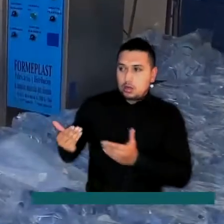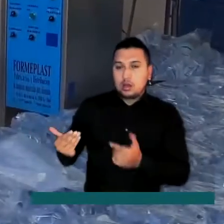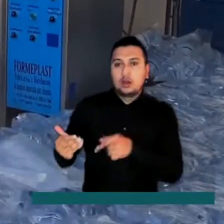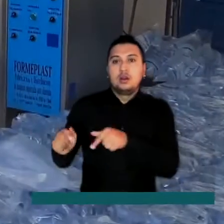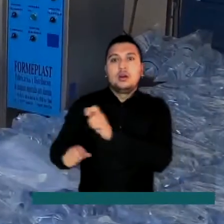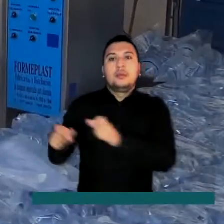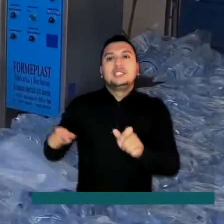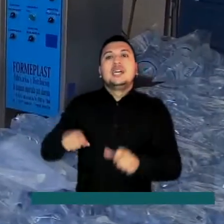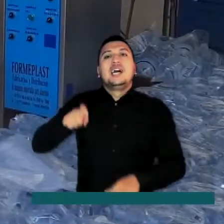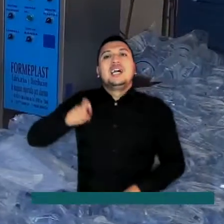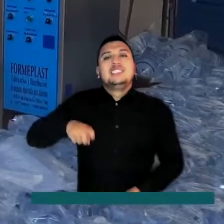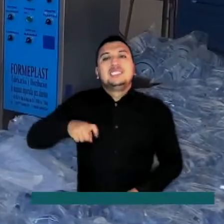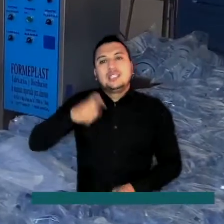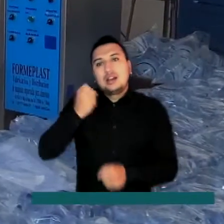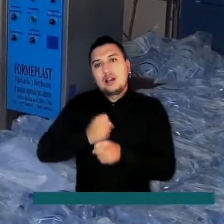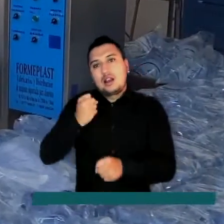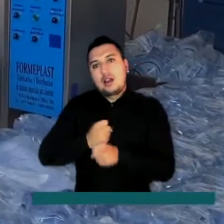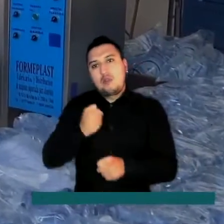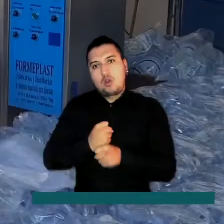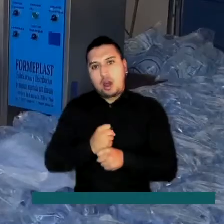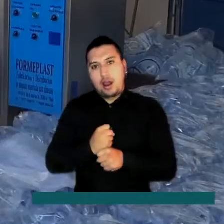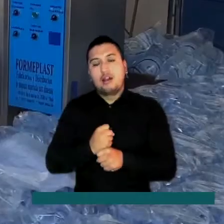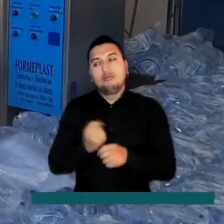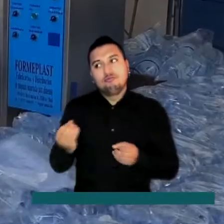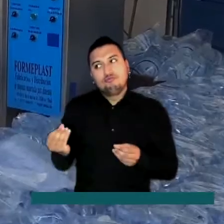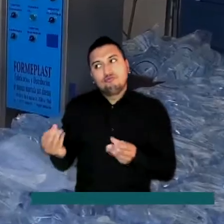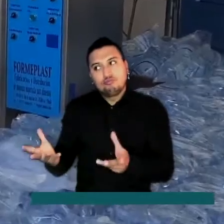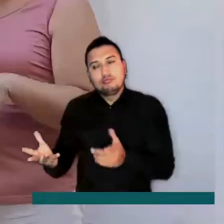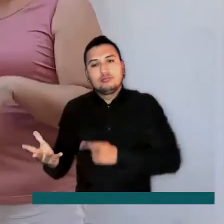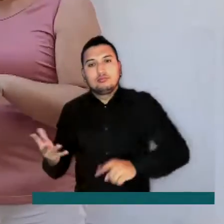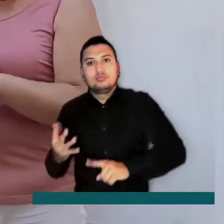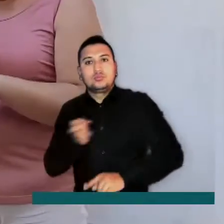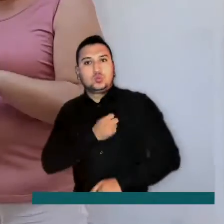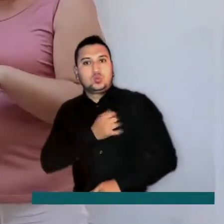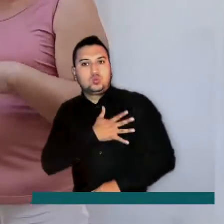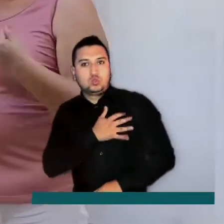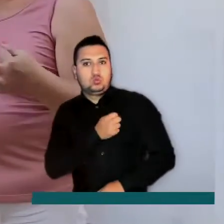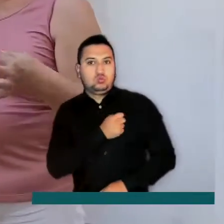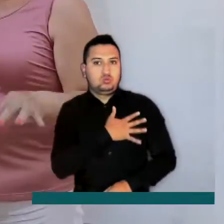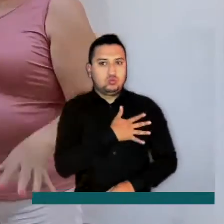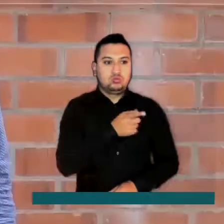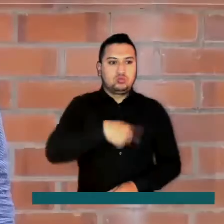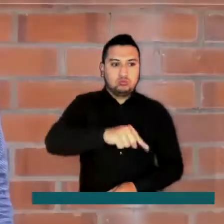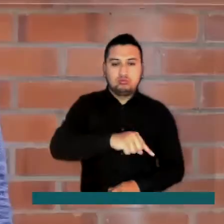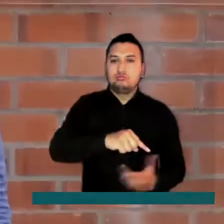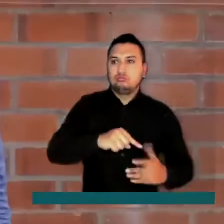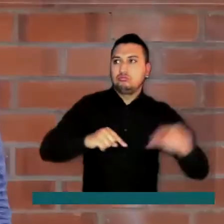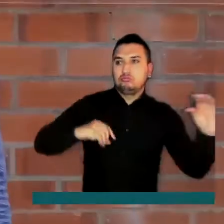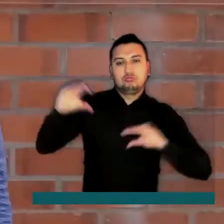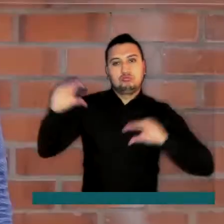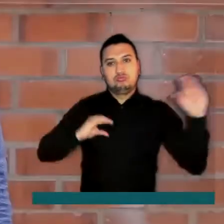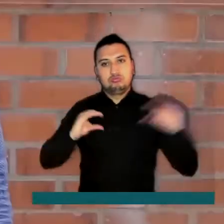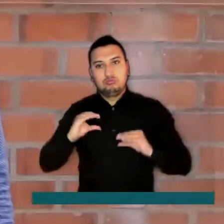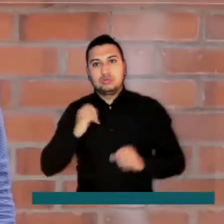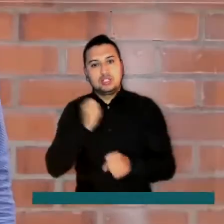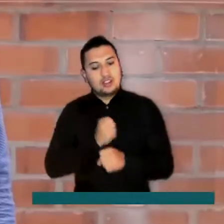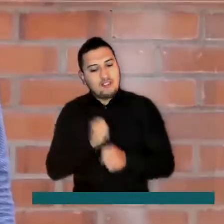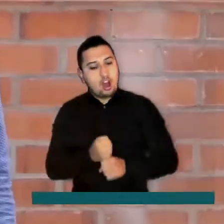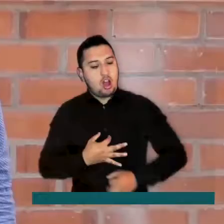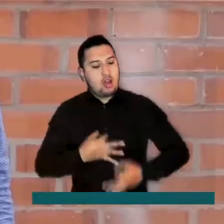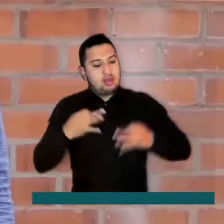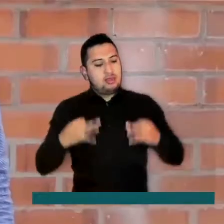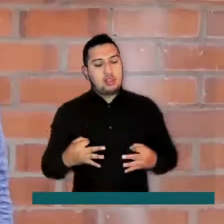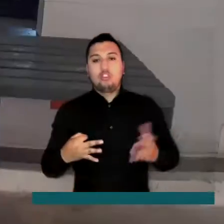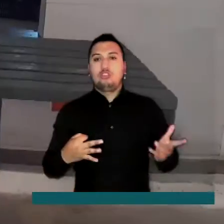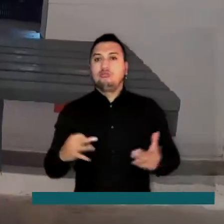que tengan una necesidad laboral y poder ofrecerles una oportunidad que puedan tener sus ingresos, que tengan un trabajo digno y